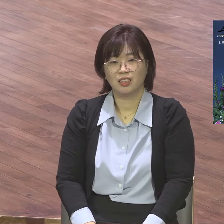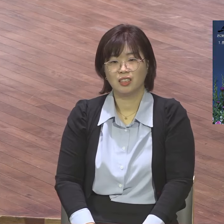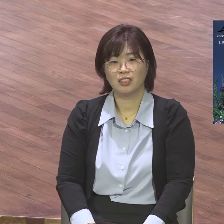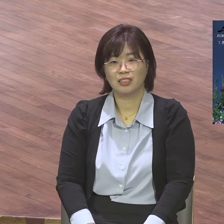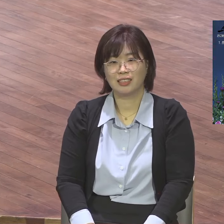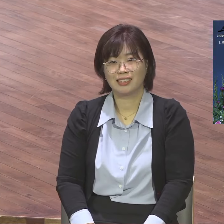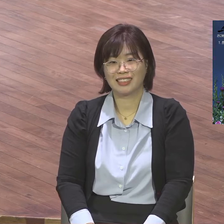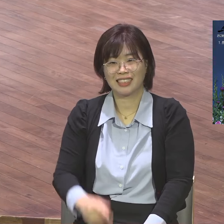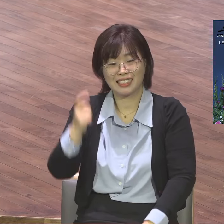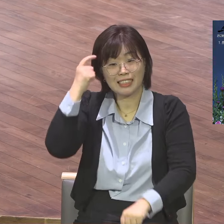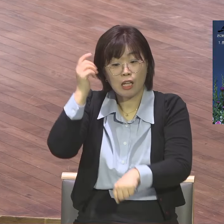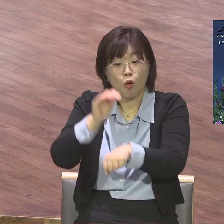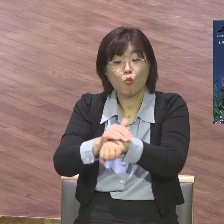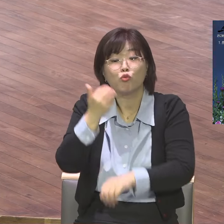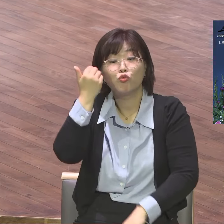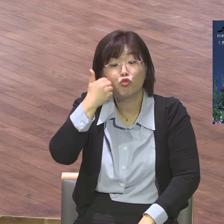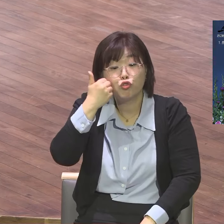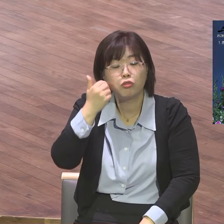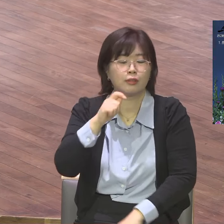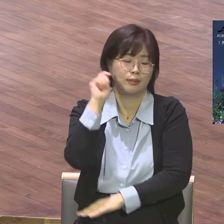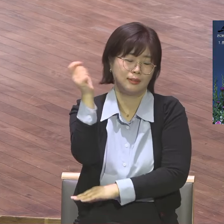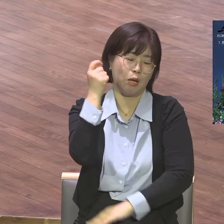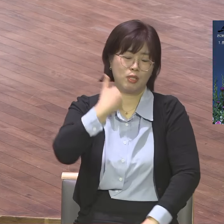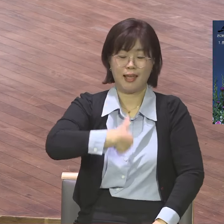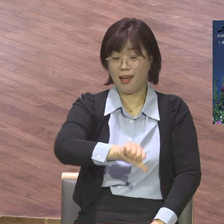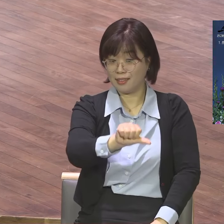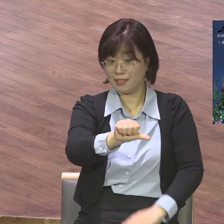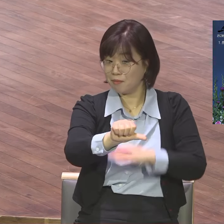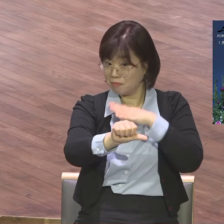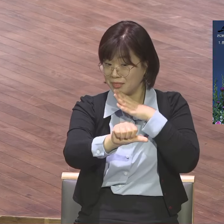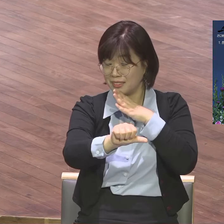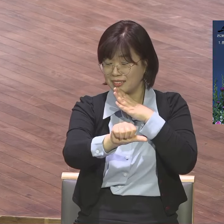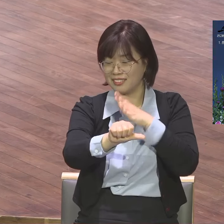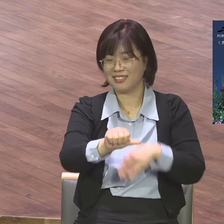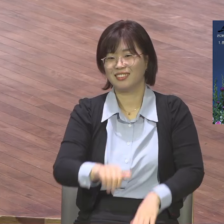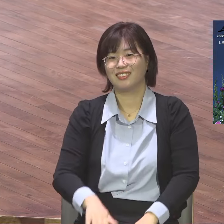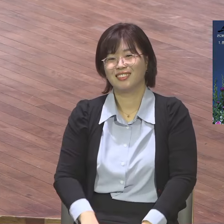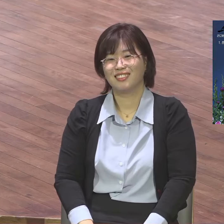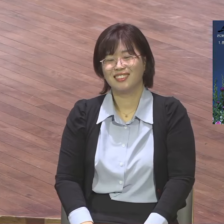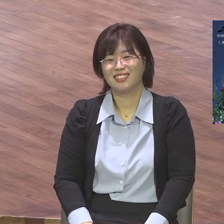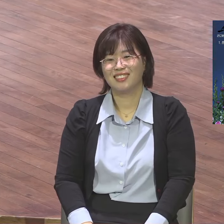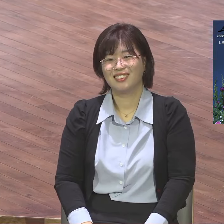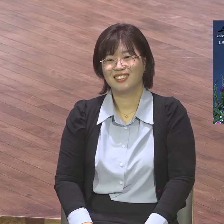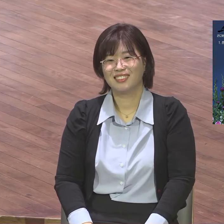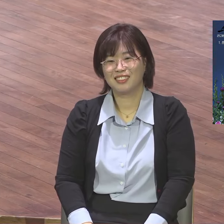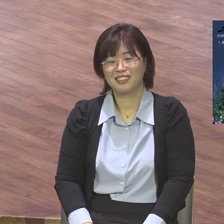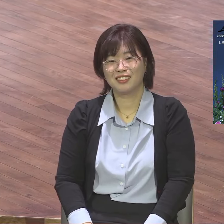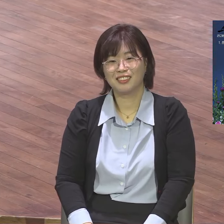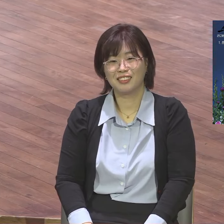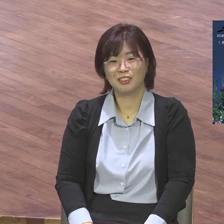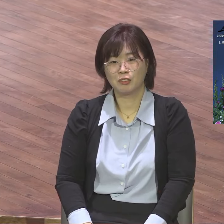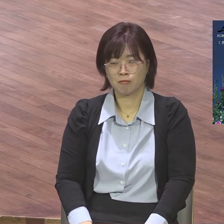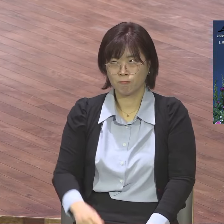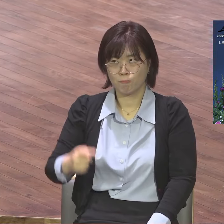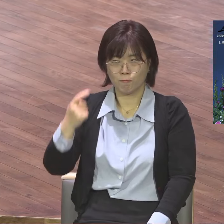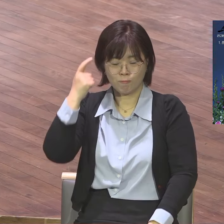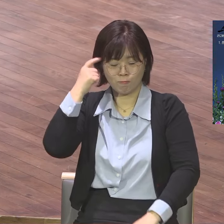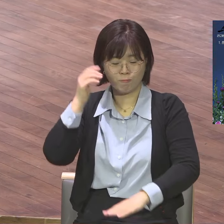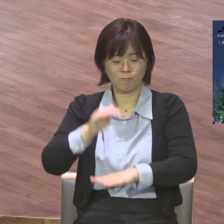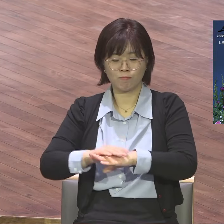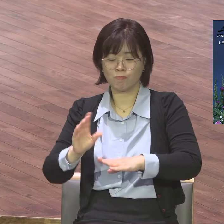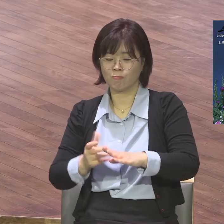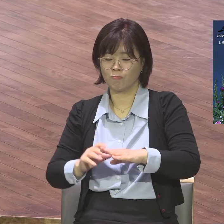다윗의 아들이라고 하는 특별한 배경을 가지고 왕으로서 최고의 특권을 누릴 수 있는